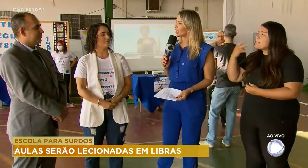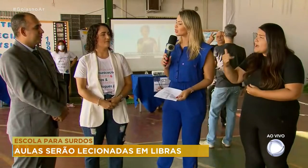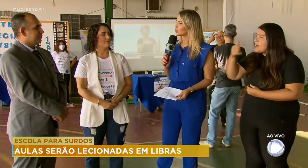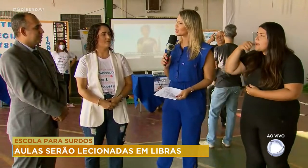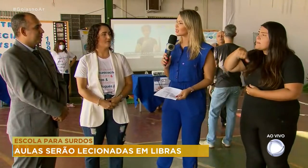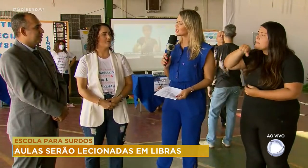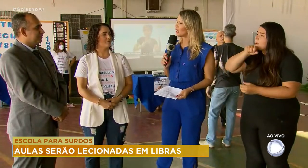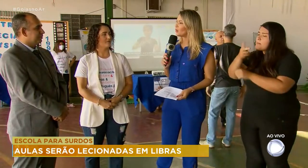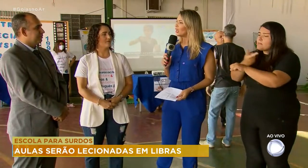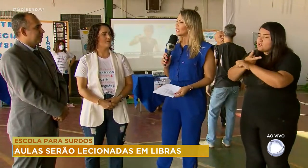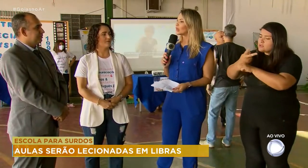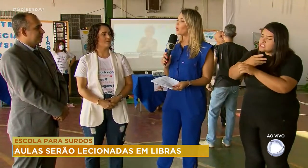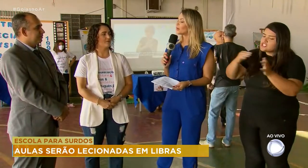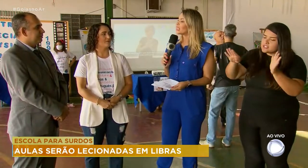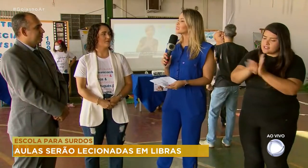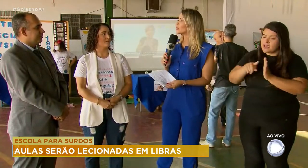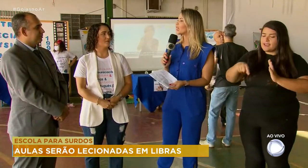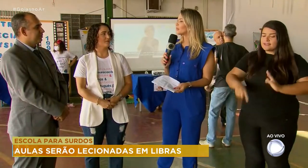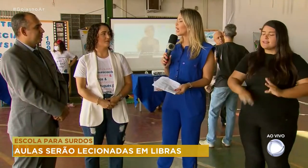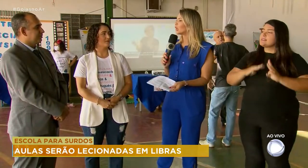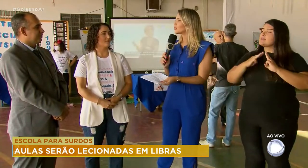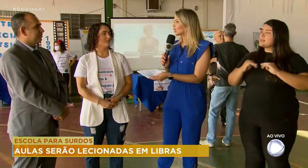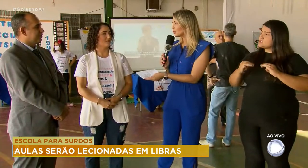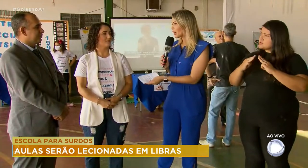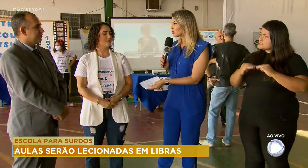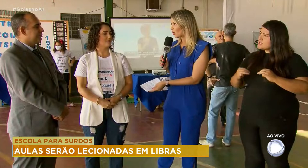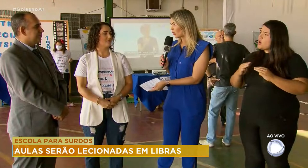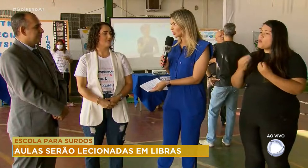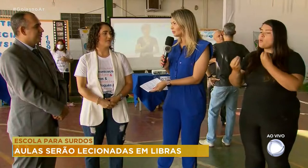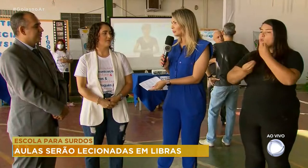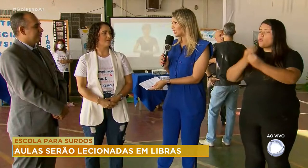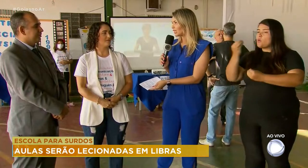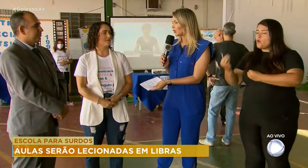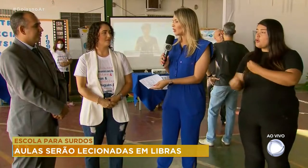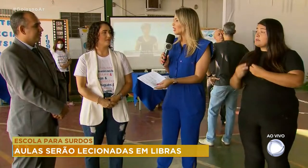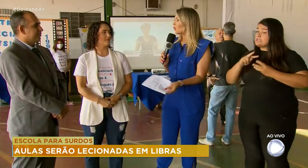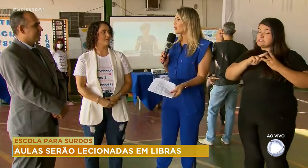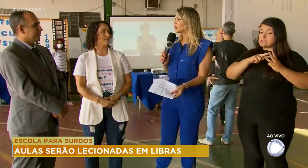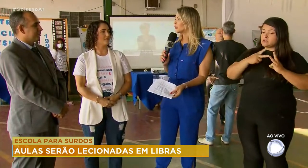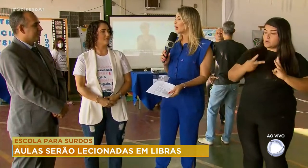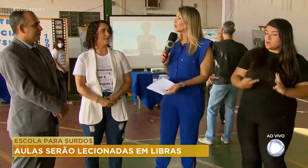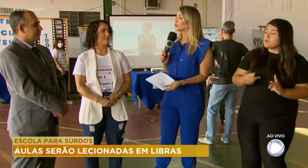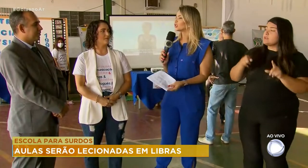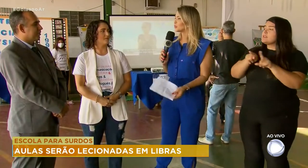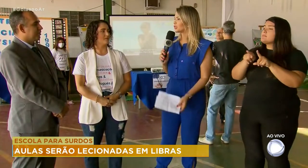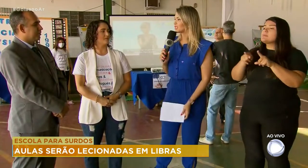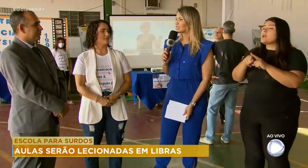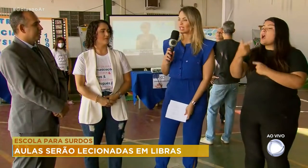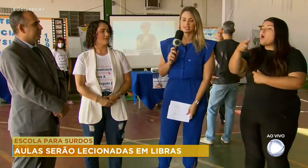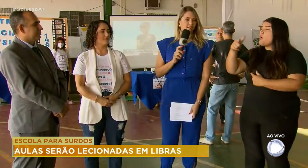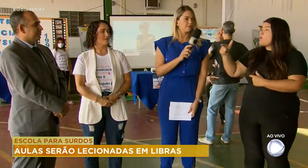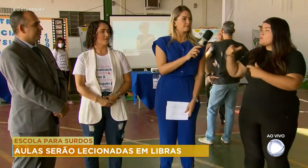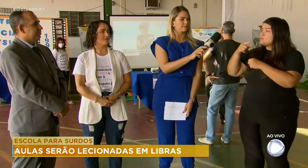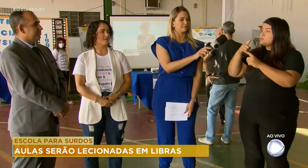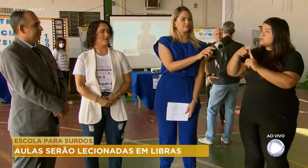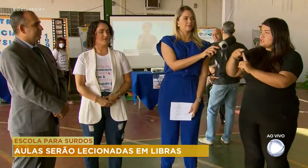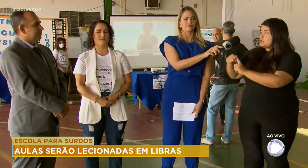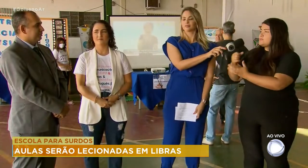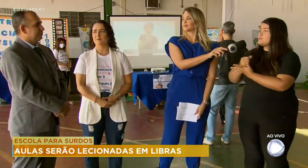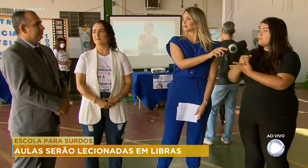procurar a associação e como que eles são encaminhados, tanto para a escola, bilingue, quanto para outro tipo de assistência.